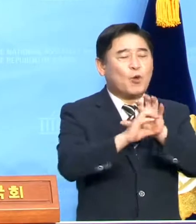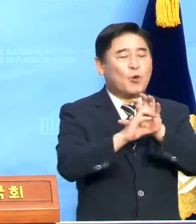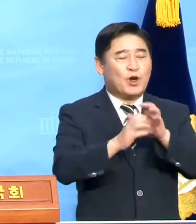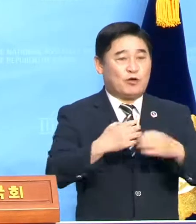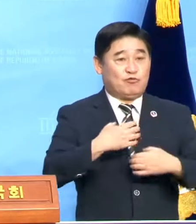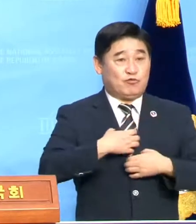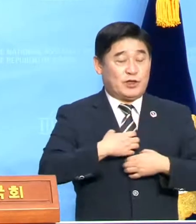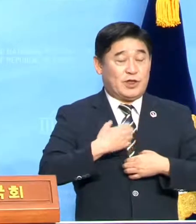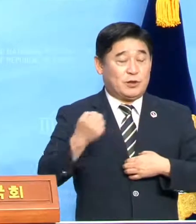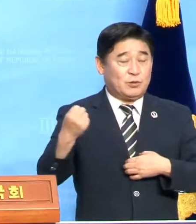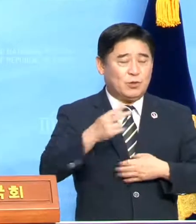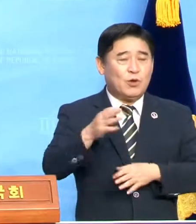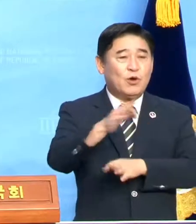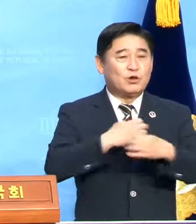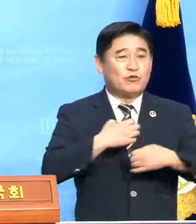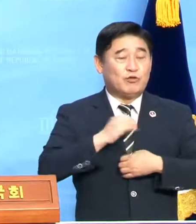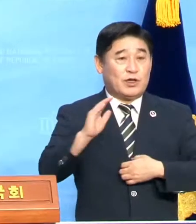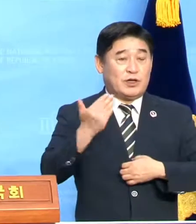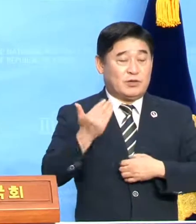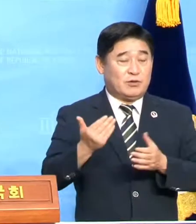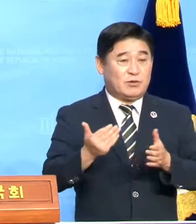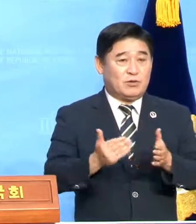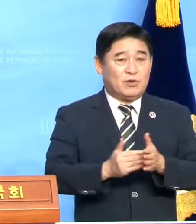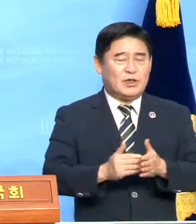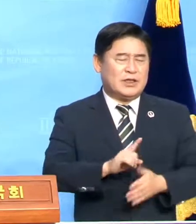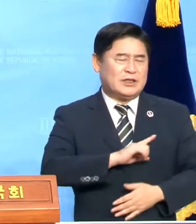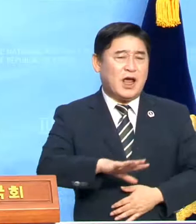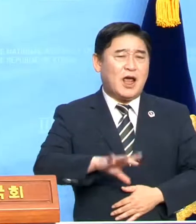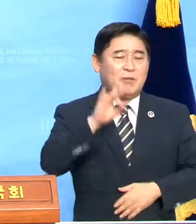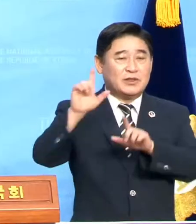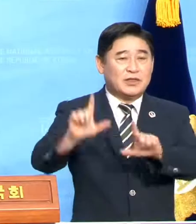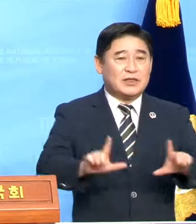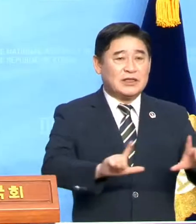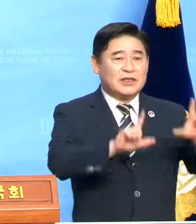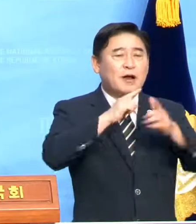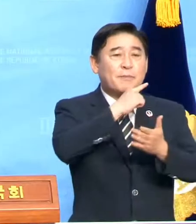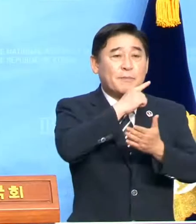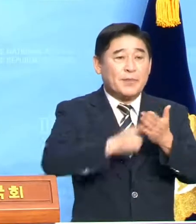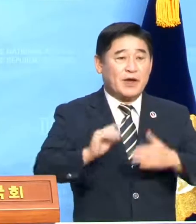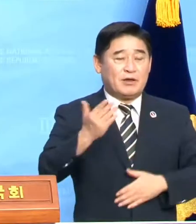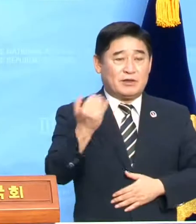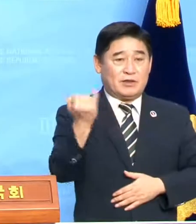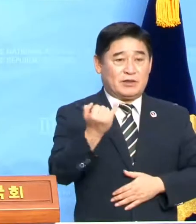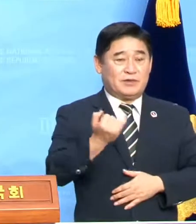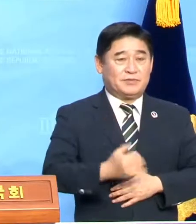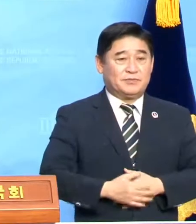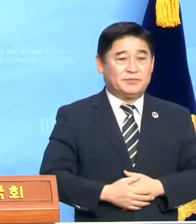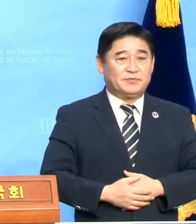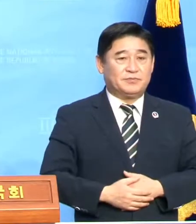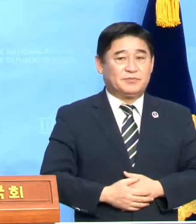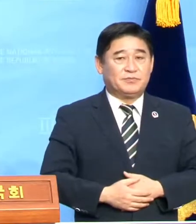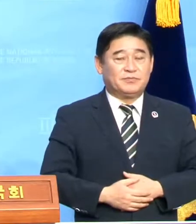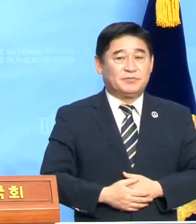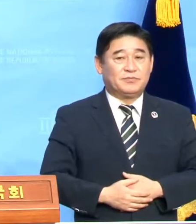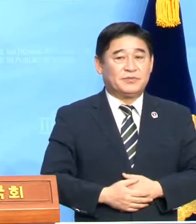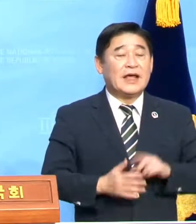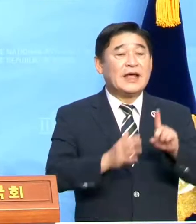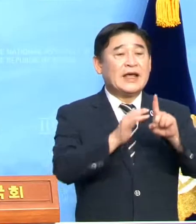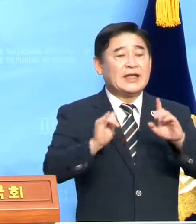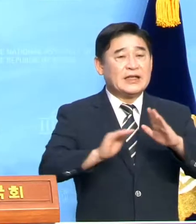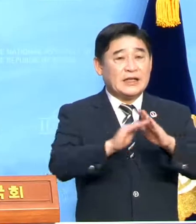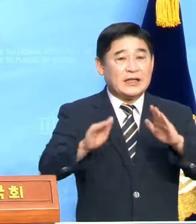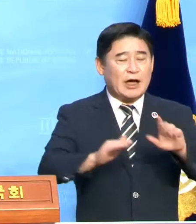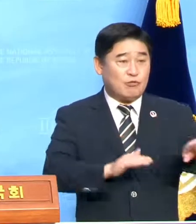경제위기로 이어지면서 가장 먼저 생계에 타격을 입은 것은 여성입니다 1인가구